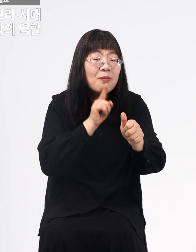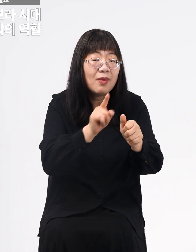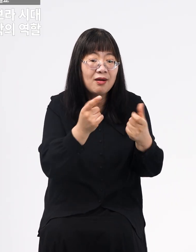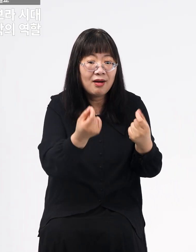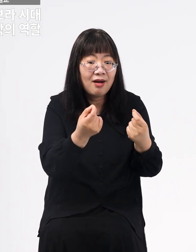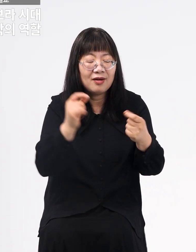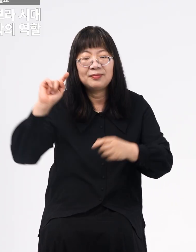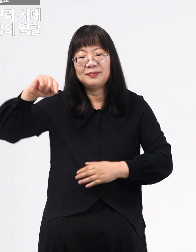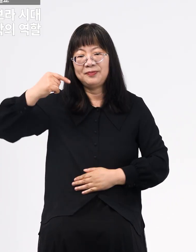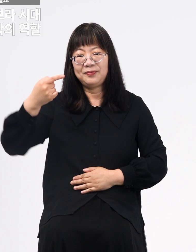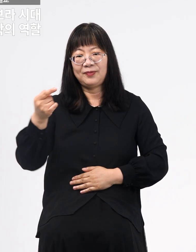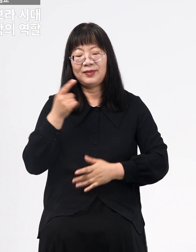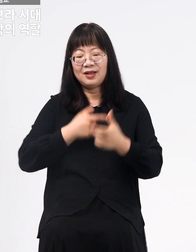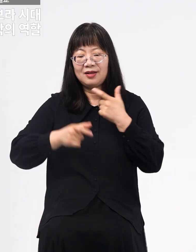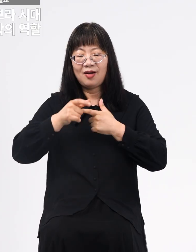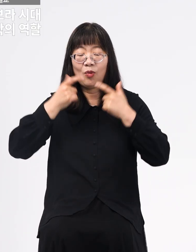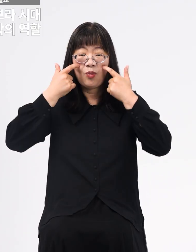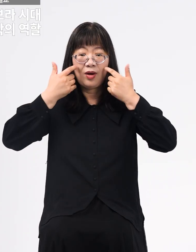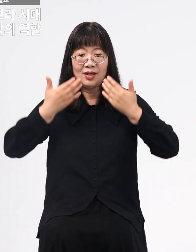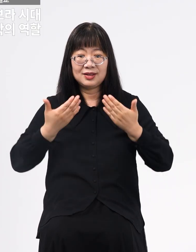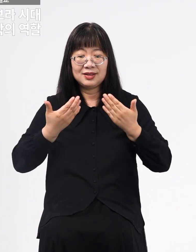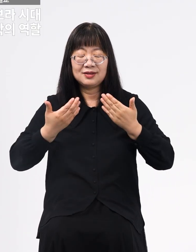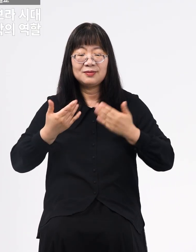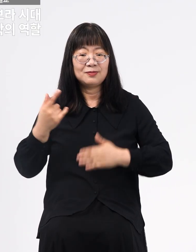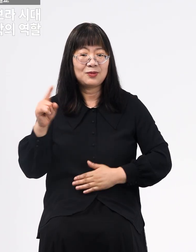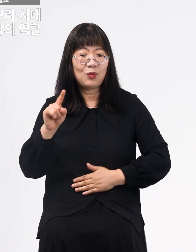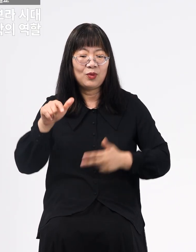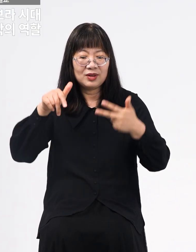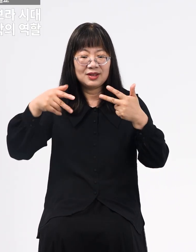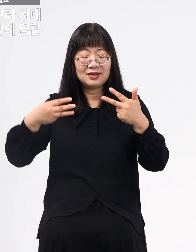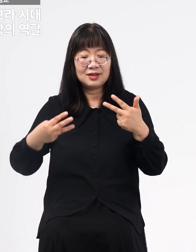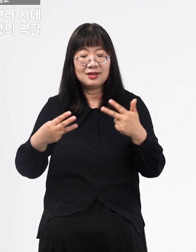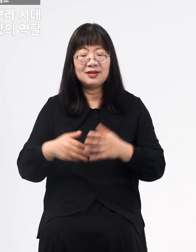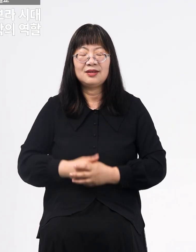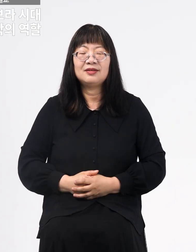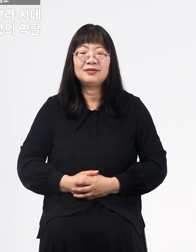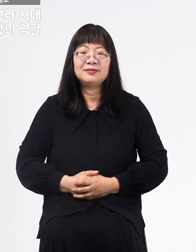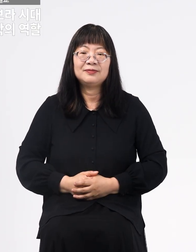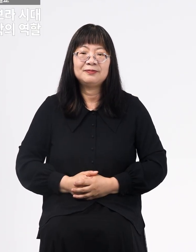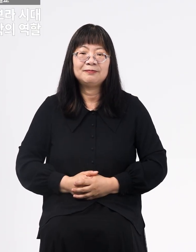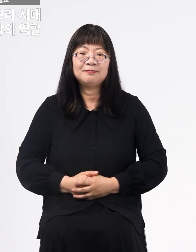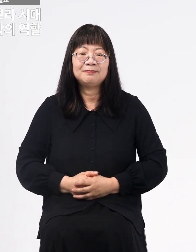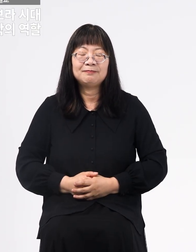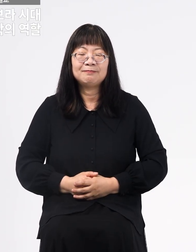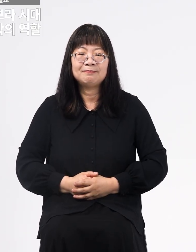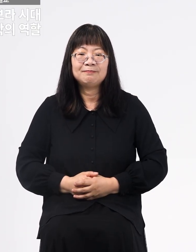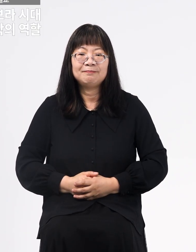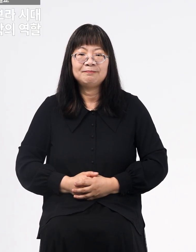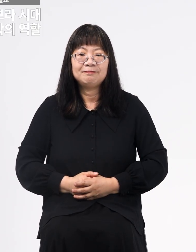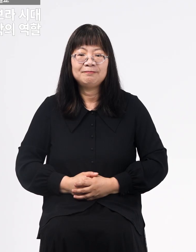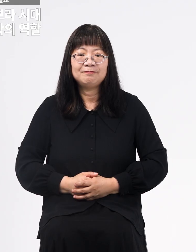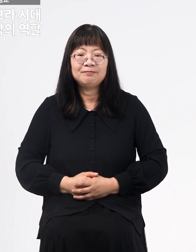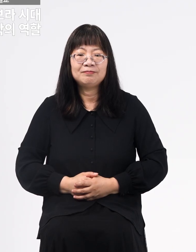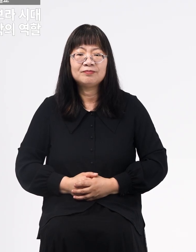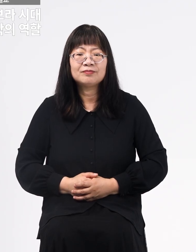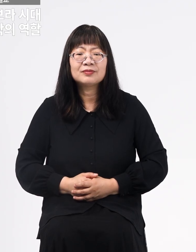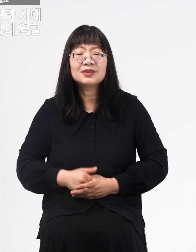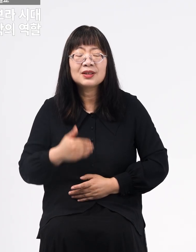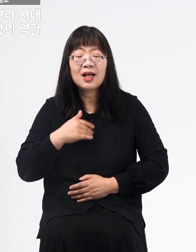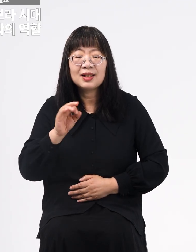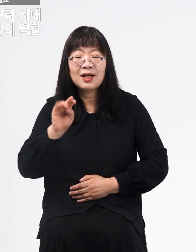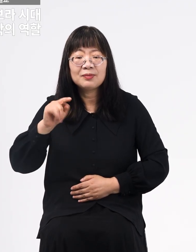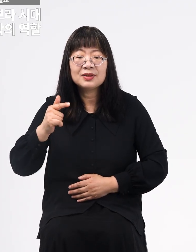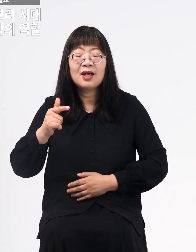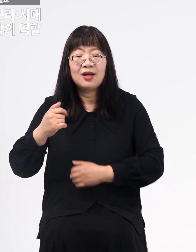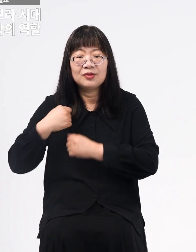그리고 이어서 더 확신을 주는데 7절 여러분 한번 읽어볼까요? 시작. 내가 야빈의